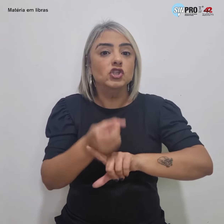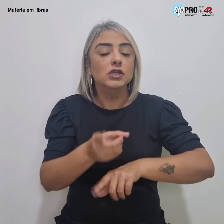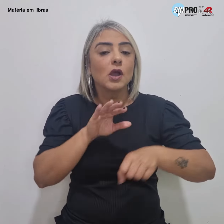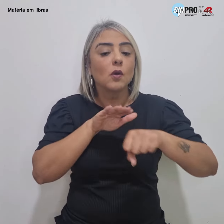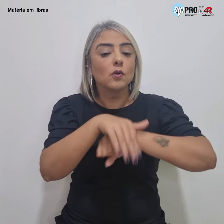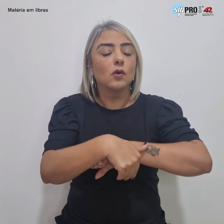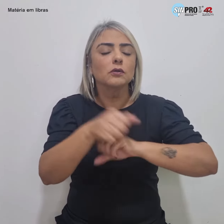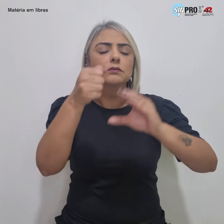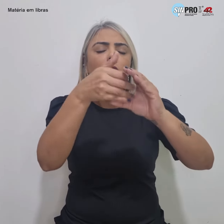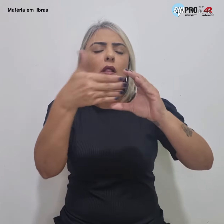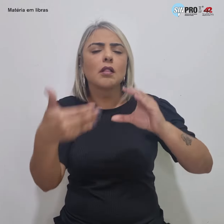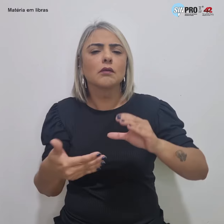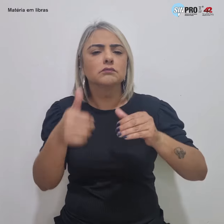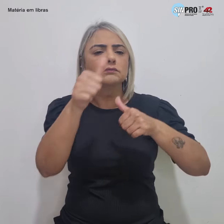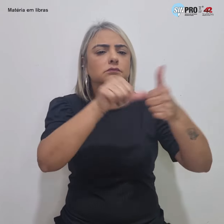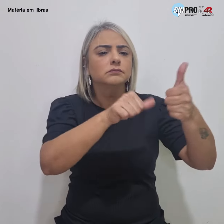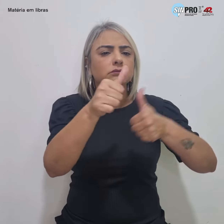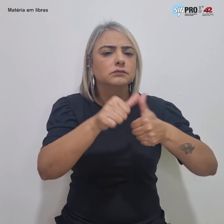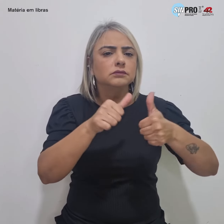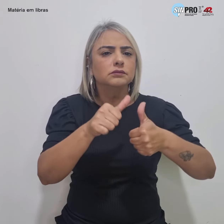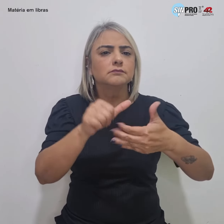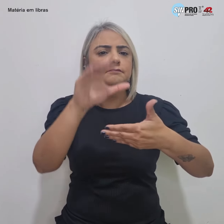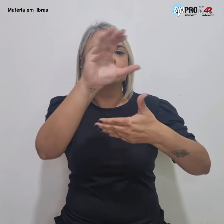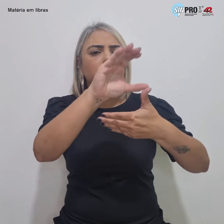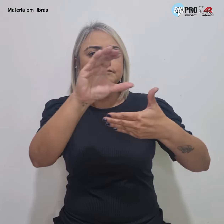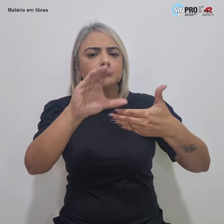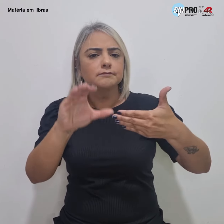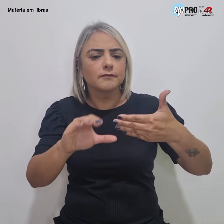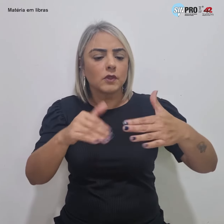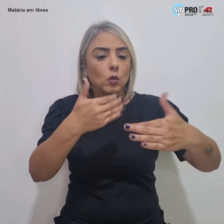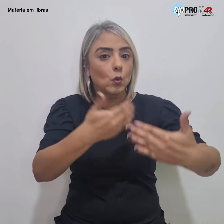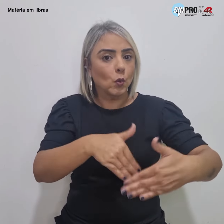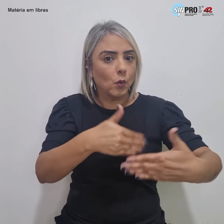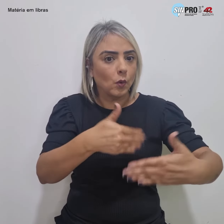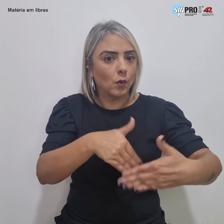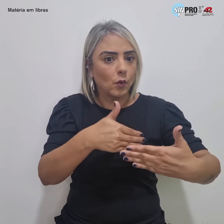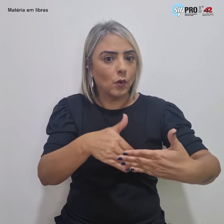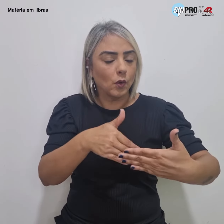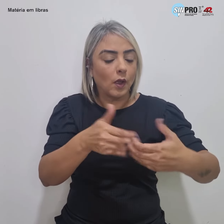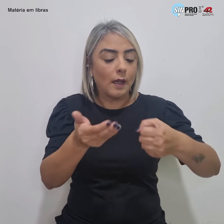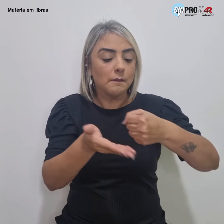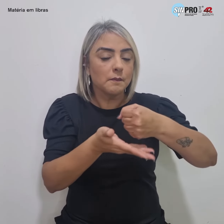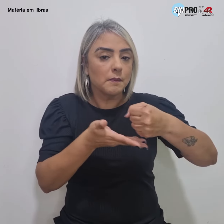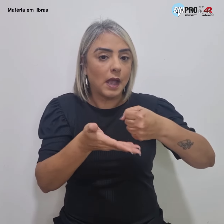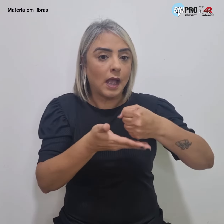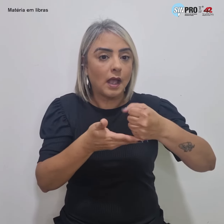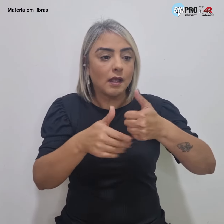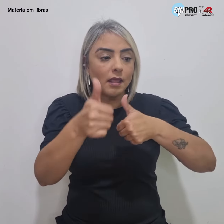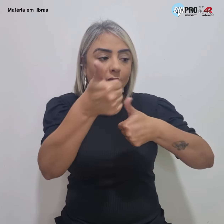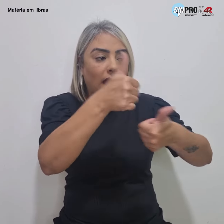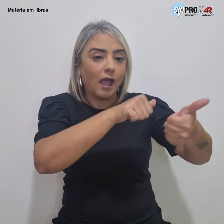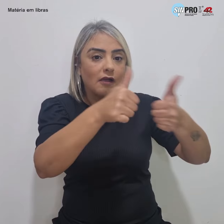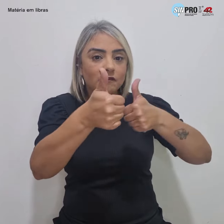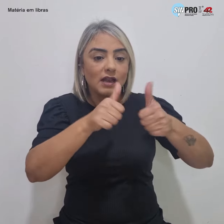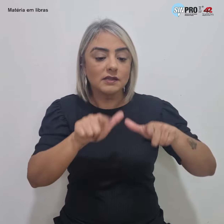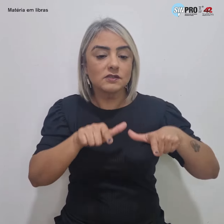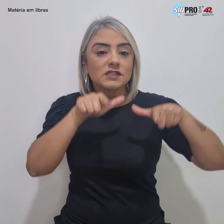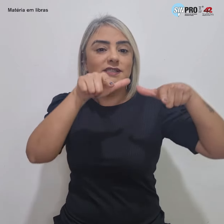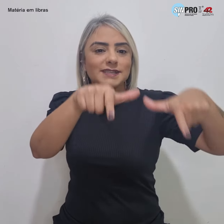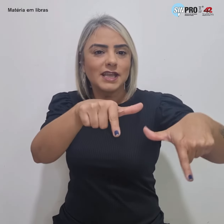critérios de avaliação e classificação no processo seletivo se baseia em avaliação de títulos e experiência